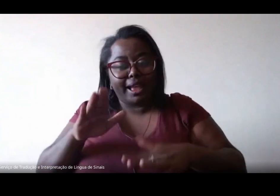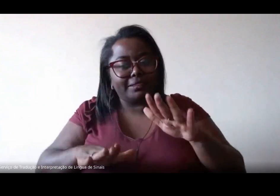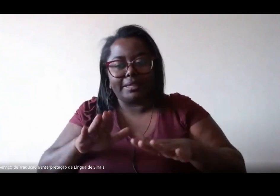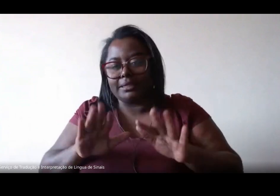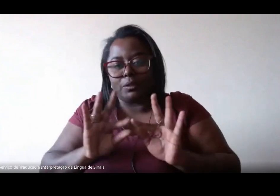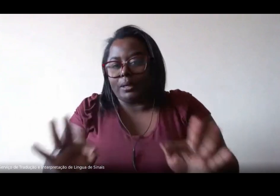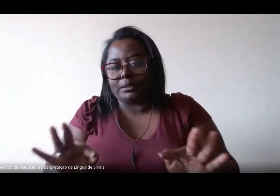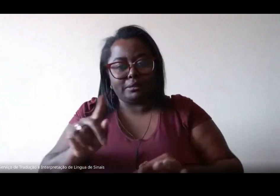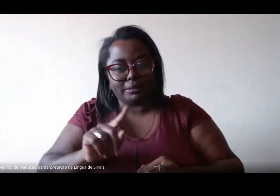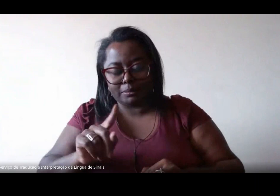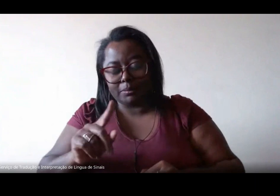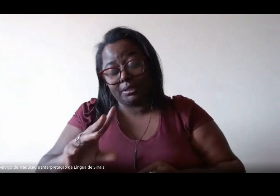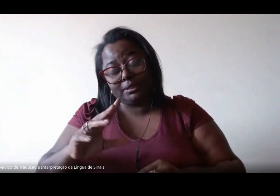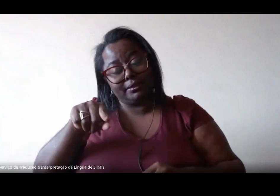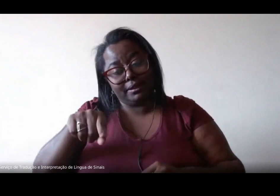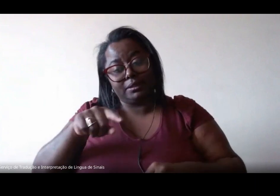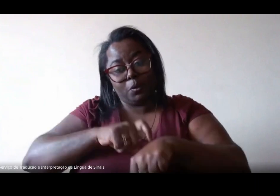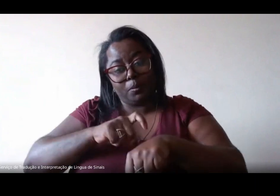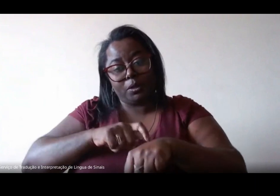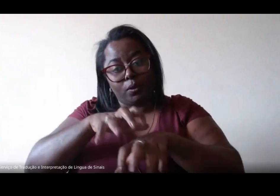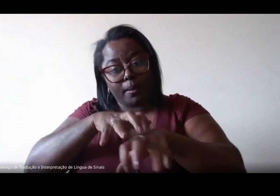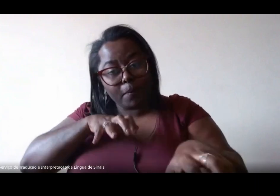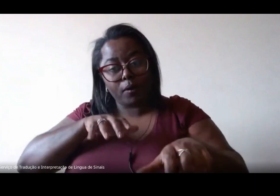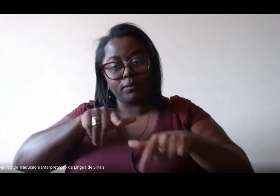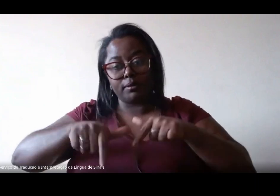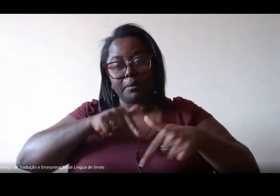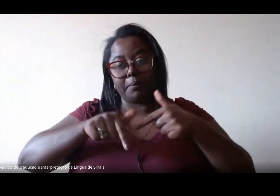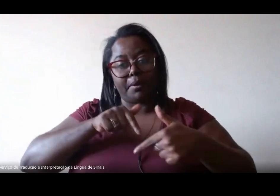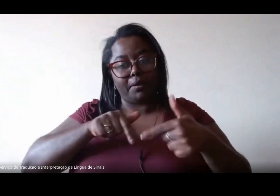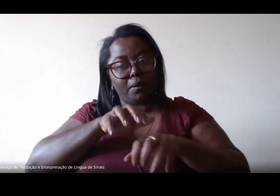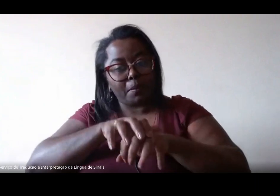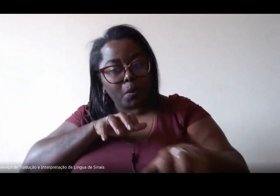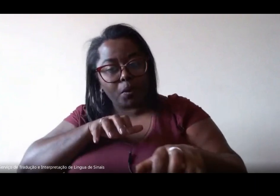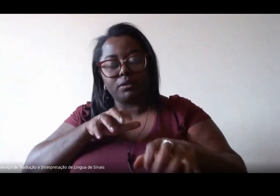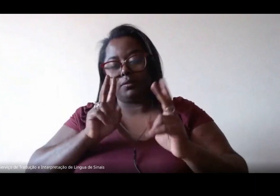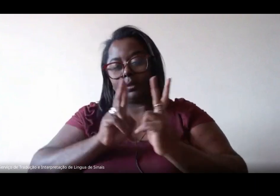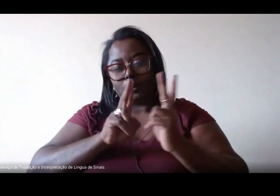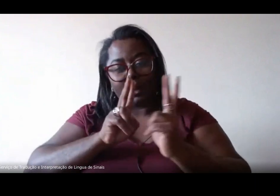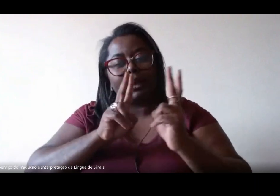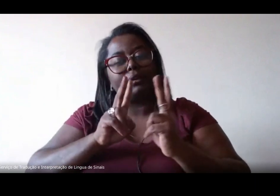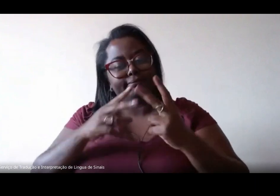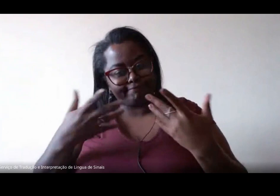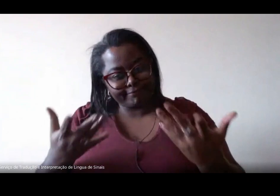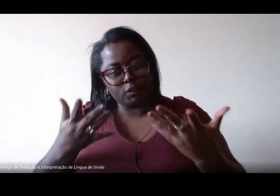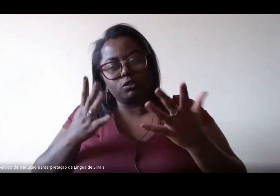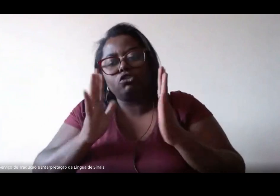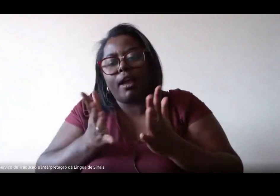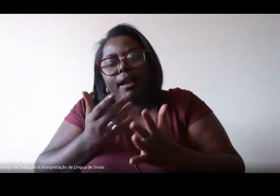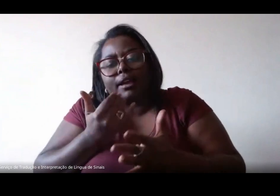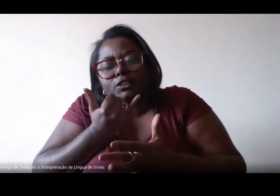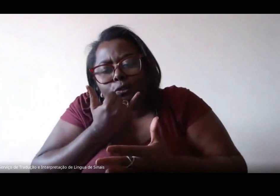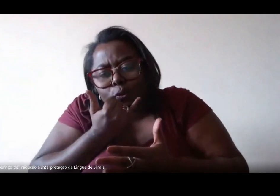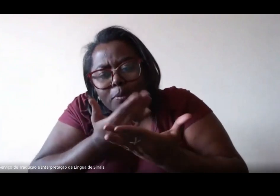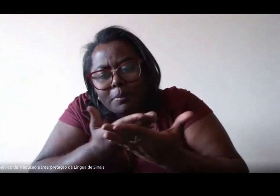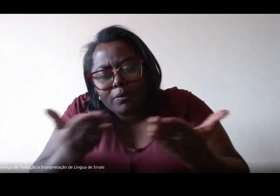isso está simples, né, nesse modelo que a gente está no trabalho remoto e desse esquema virtual. Então,